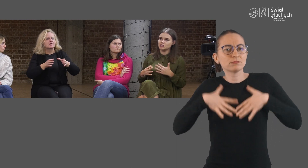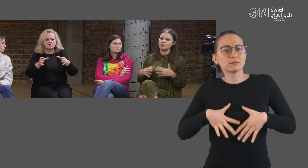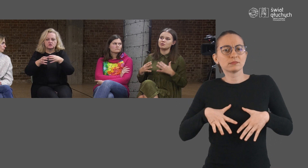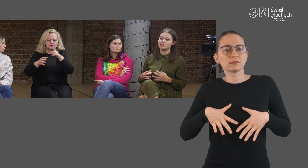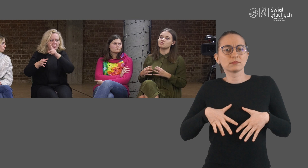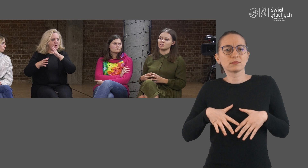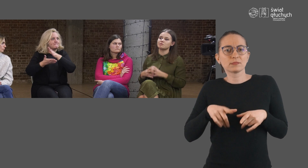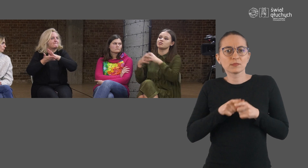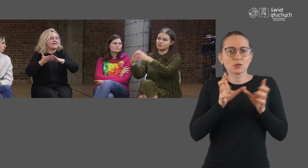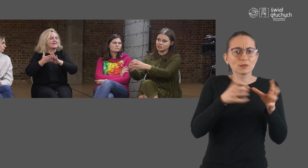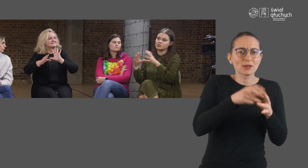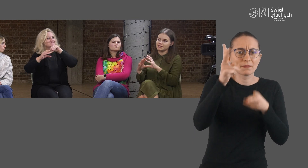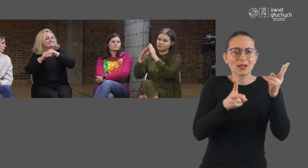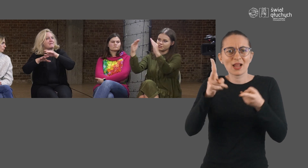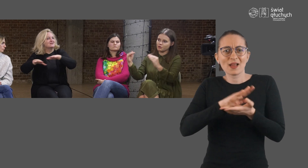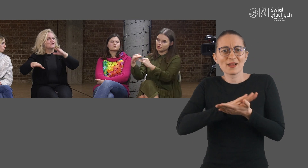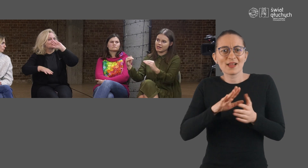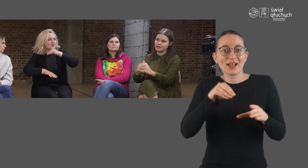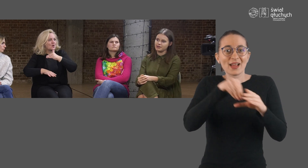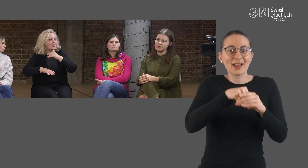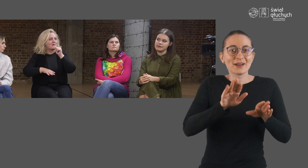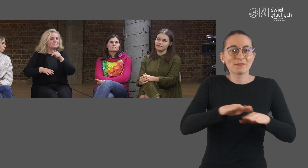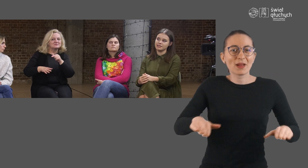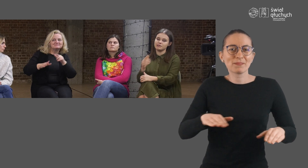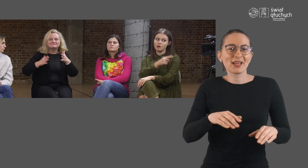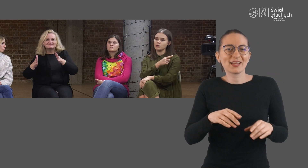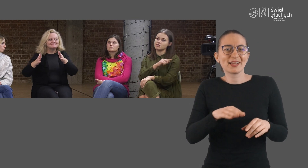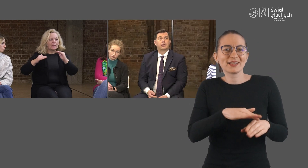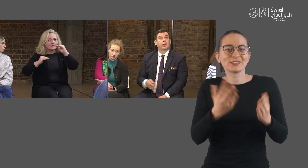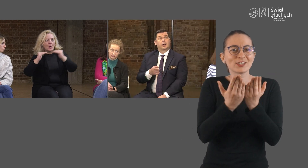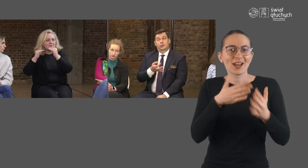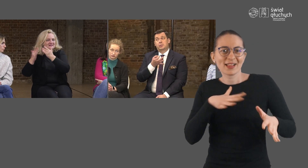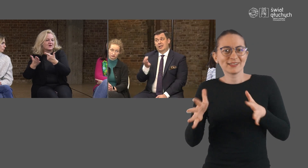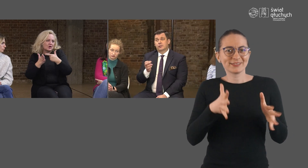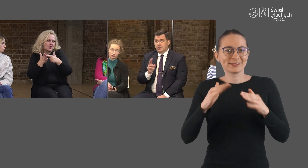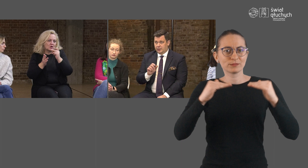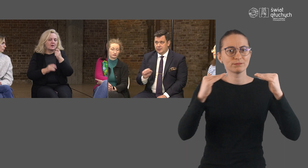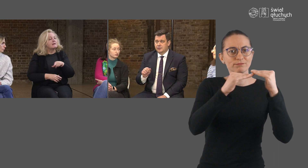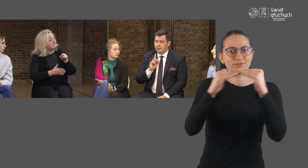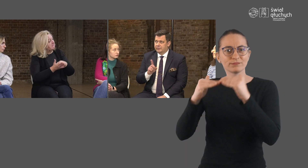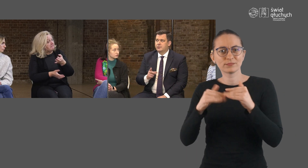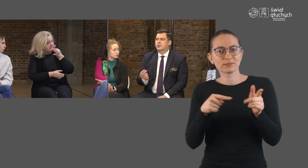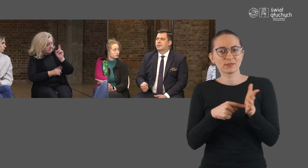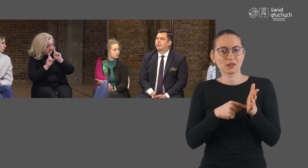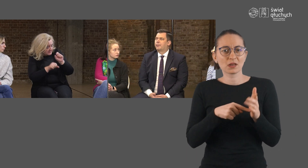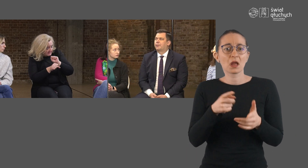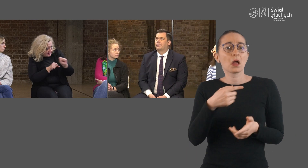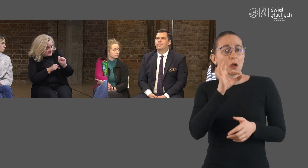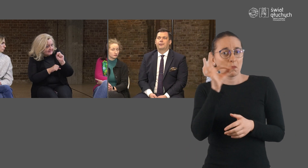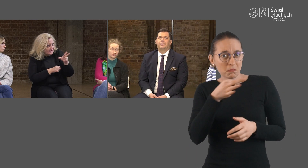więc siłą rzeczy musieliśmy gdzieś dopasować jakąś ramę. Więc no, to może taka... I to jest pytanie, czy tak jest naprawdę, czy